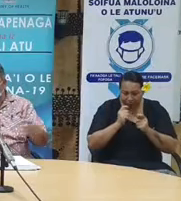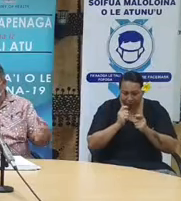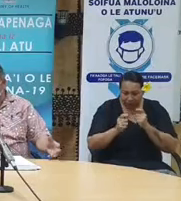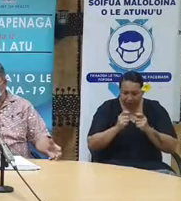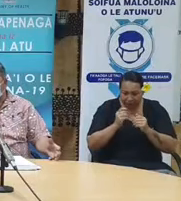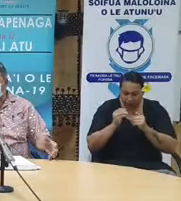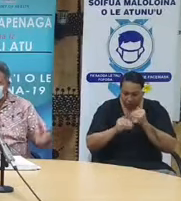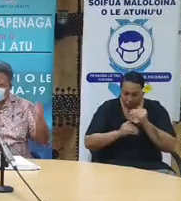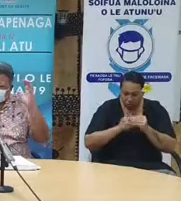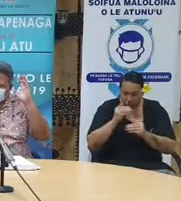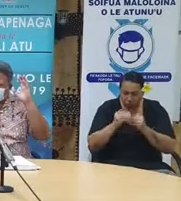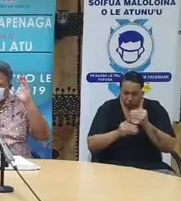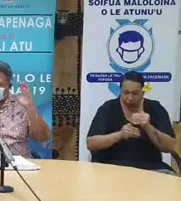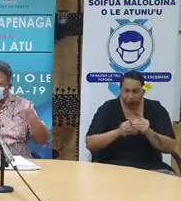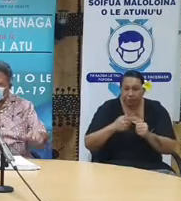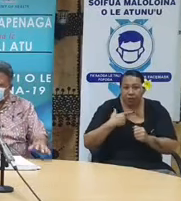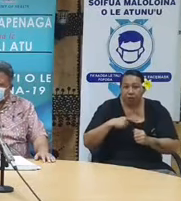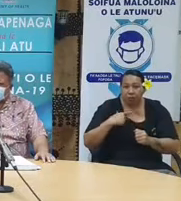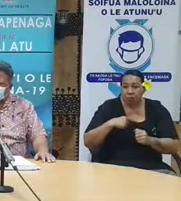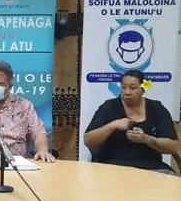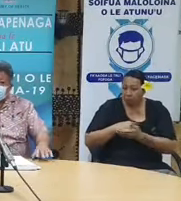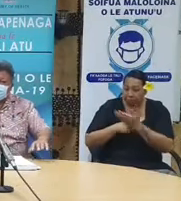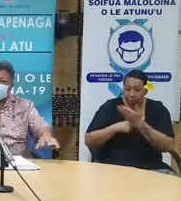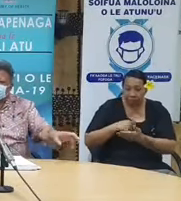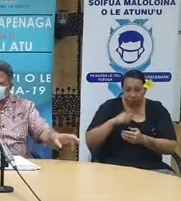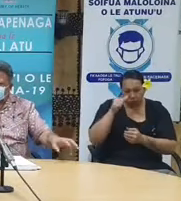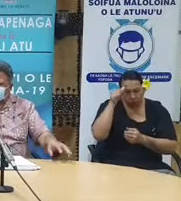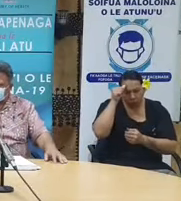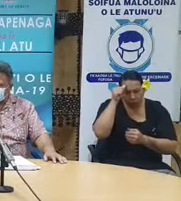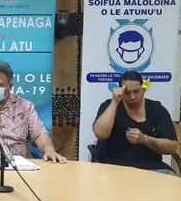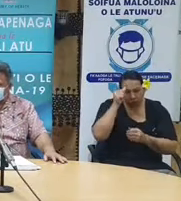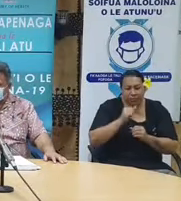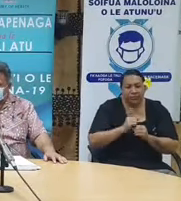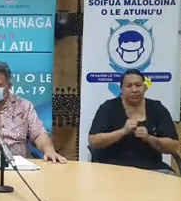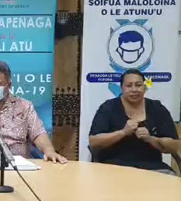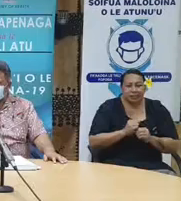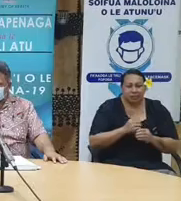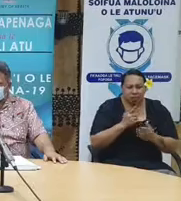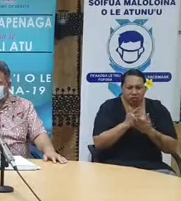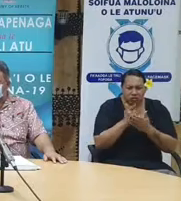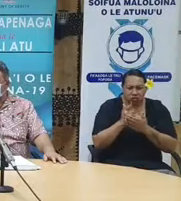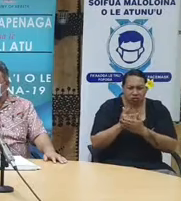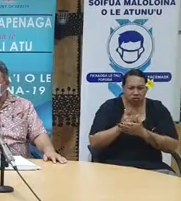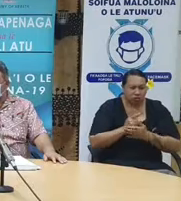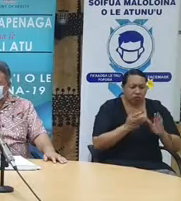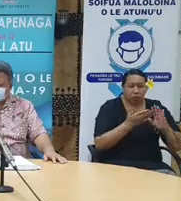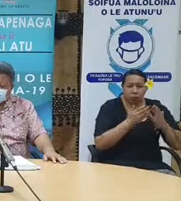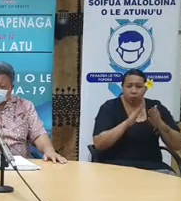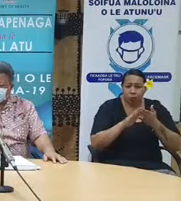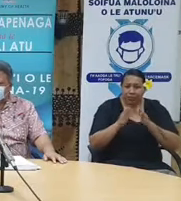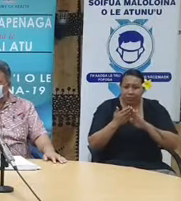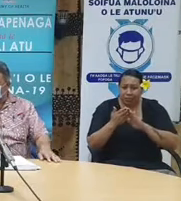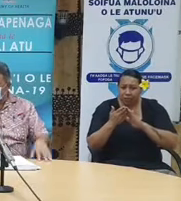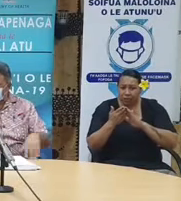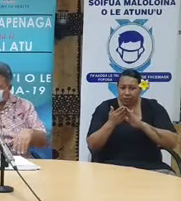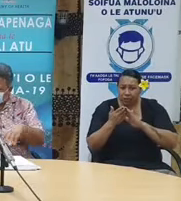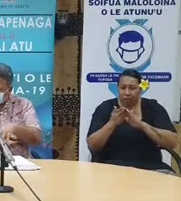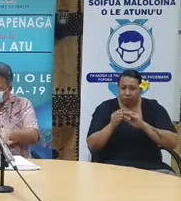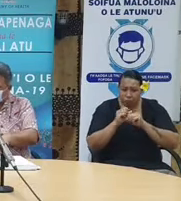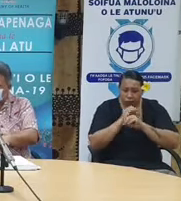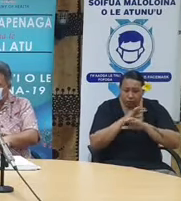On the 3rd to 5th day. Yeah, yeah. The community transmission. So, long you see the permanent, you see